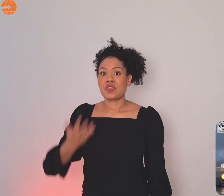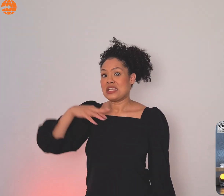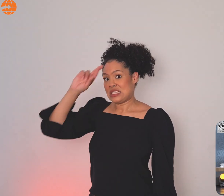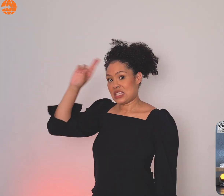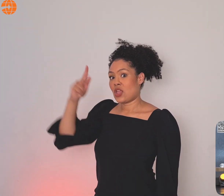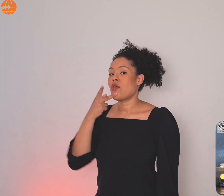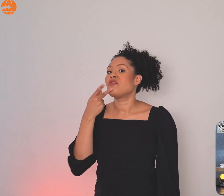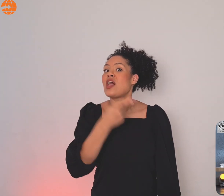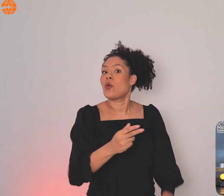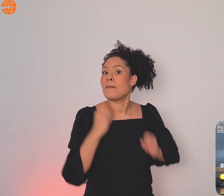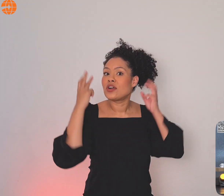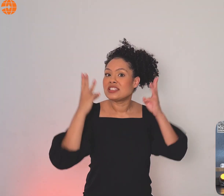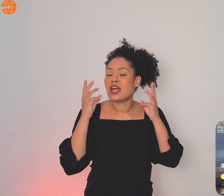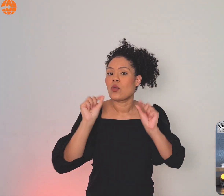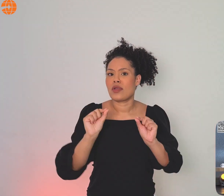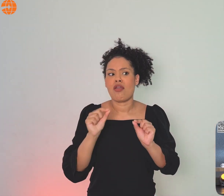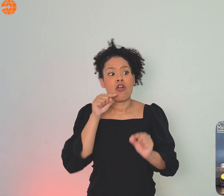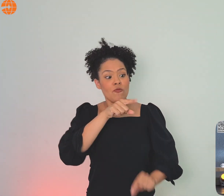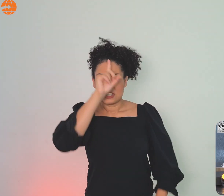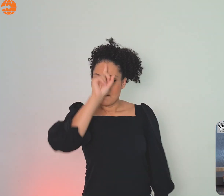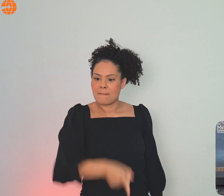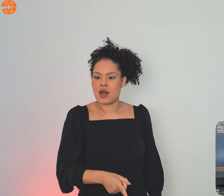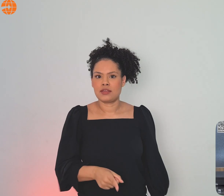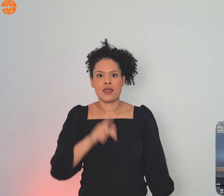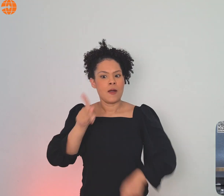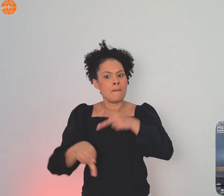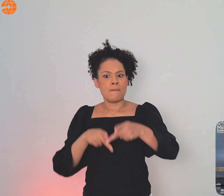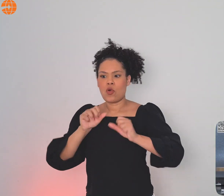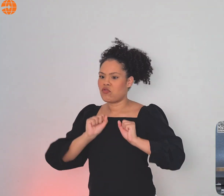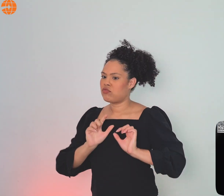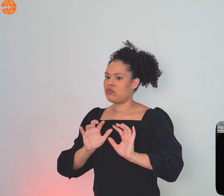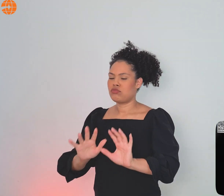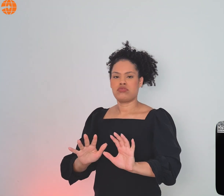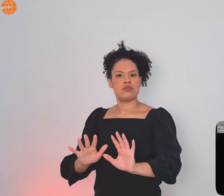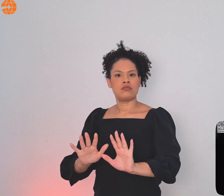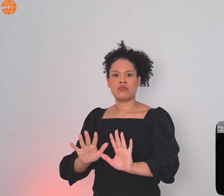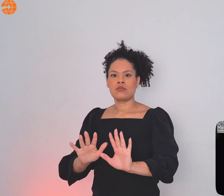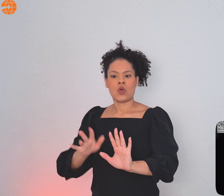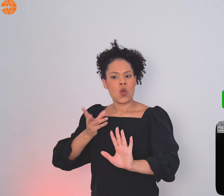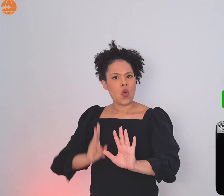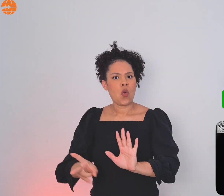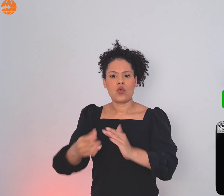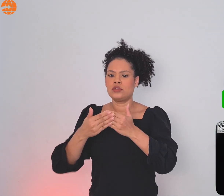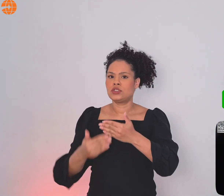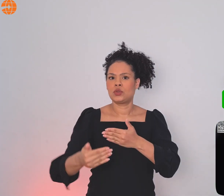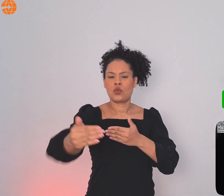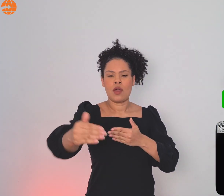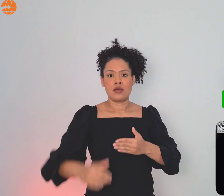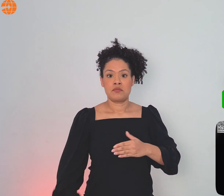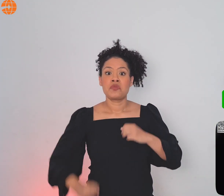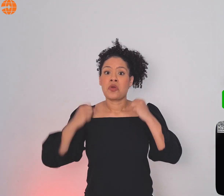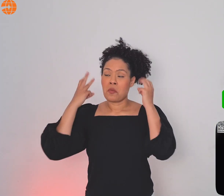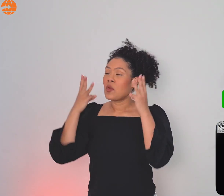que marche. E Moisés falou para eles: olha, Deus mandou marchar.